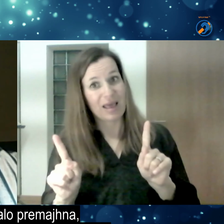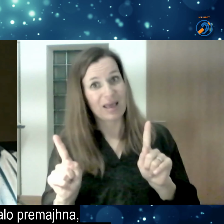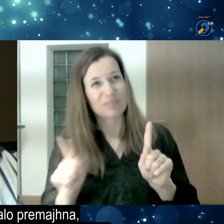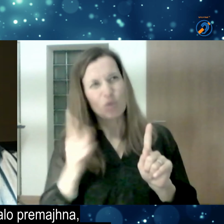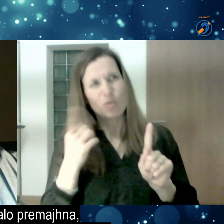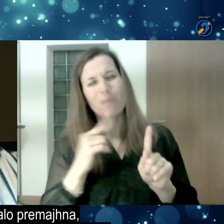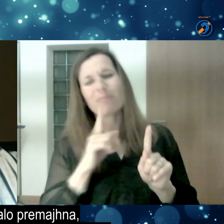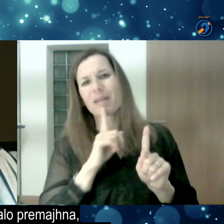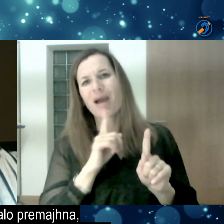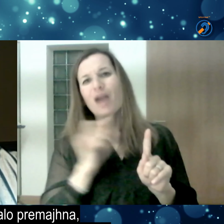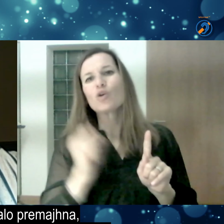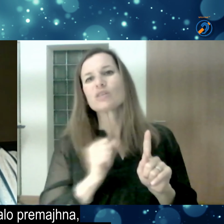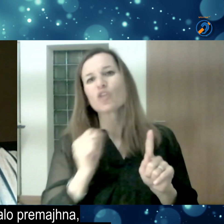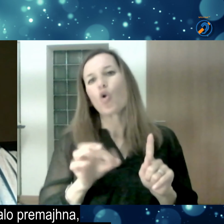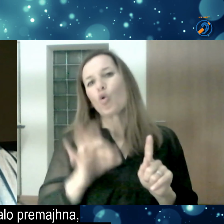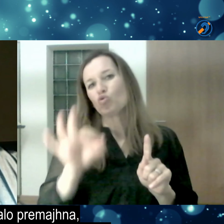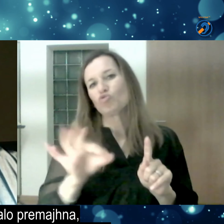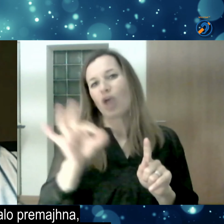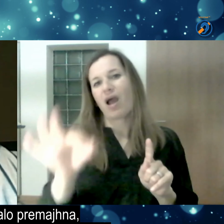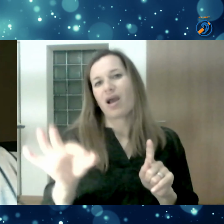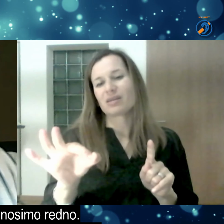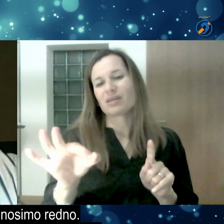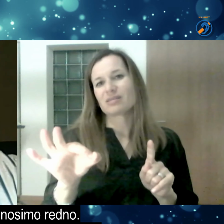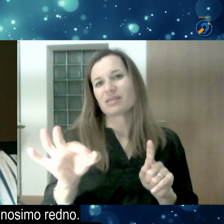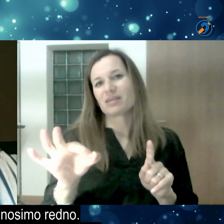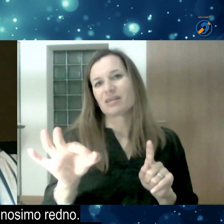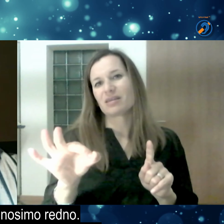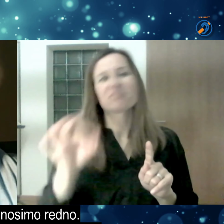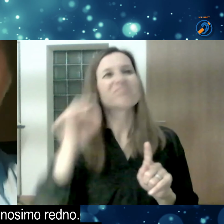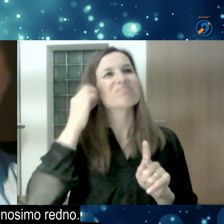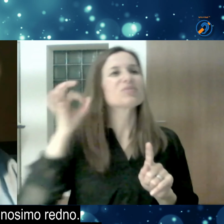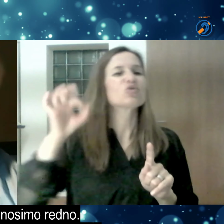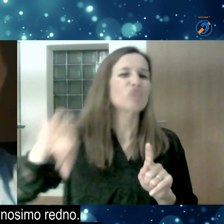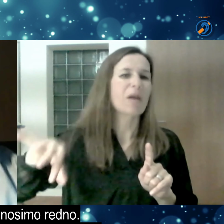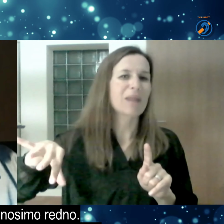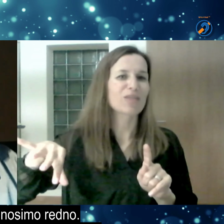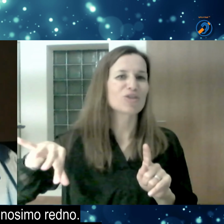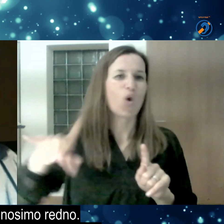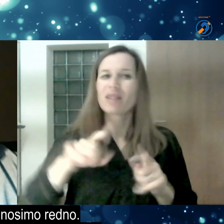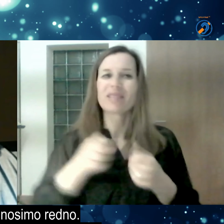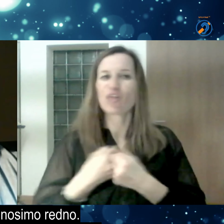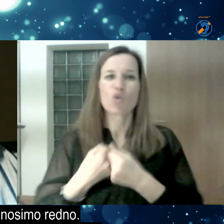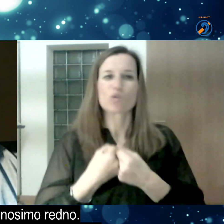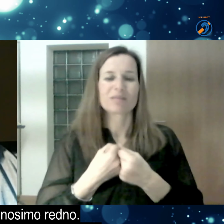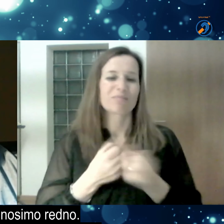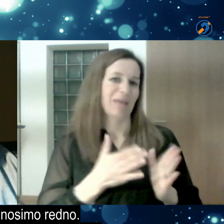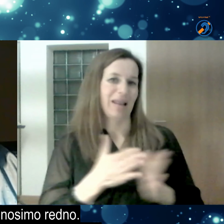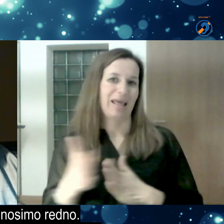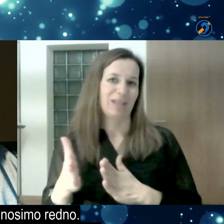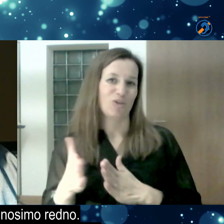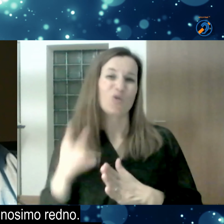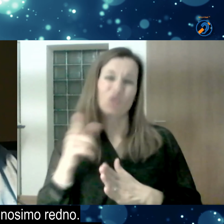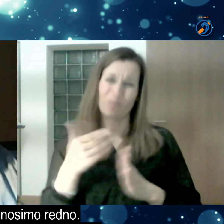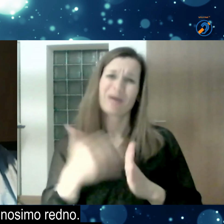zato se včasih prepustimo razvadi in ga ne nosimo redno. To pa je